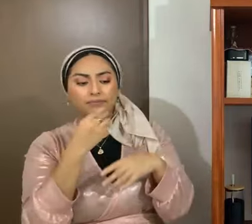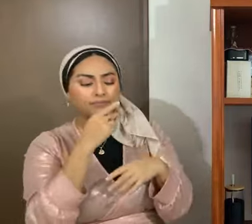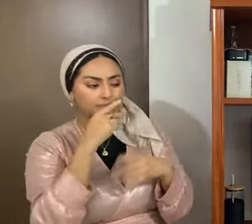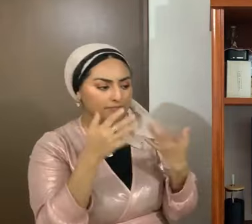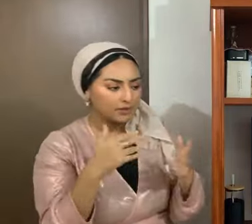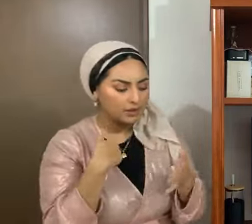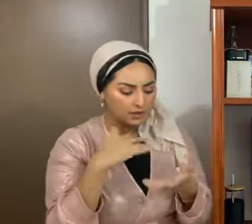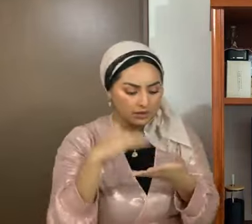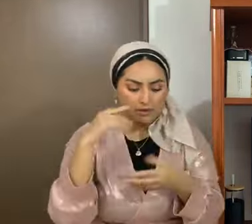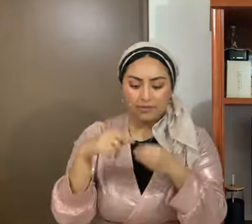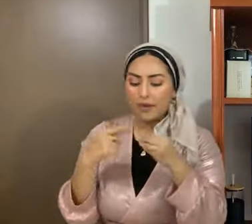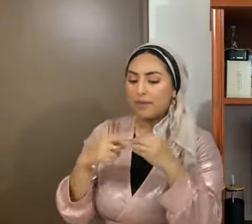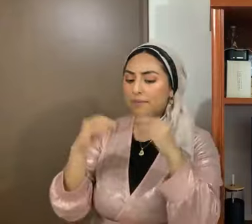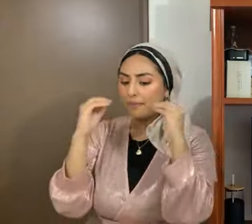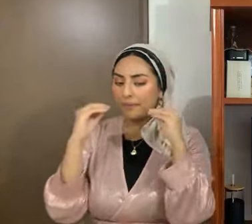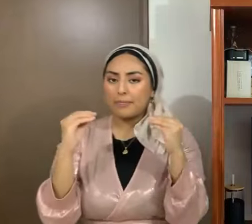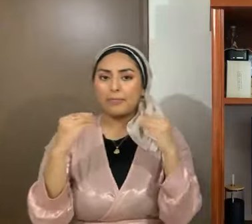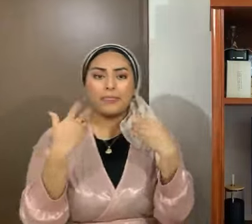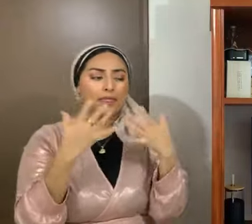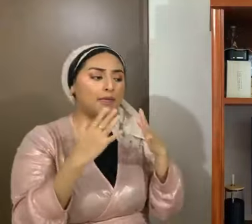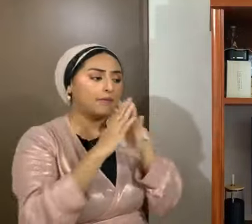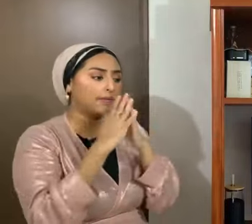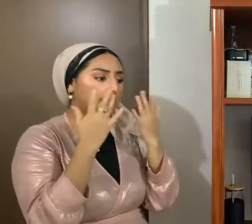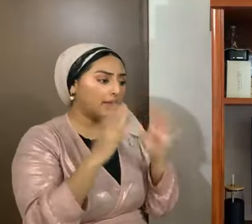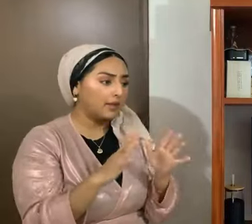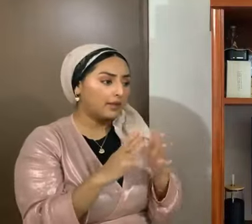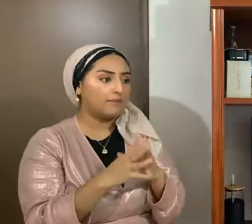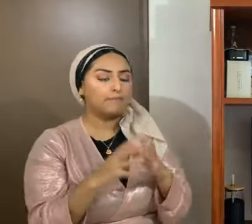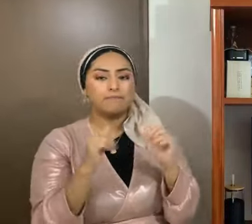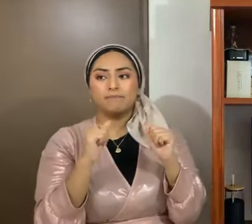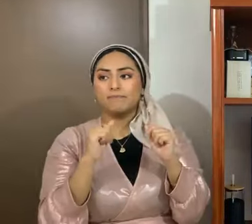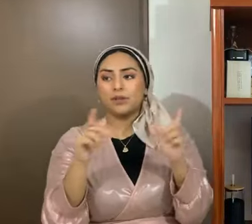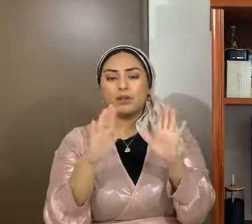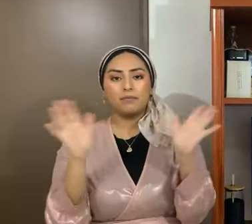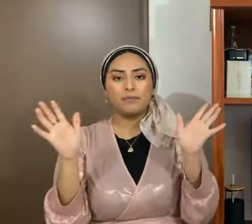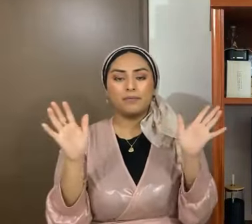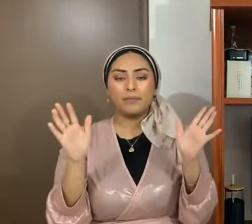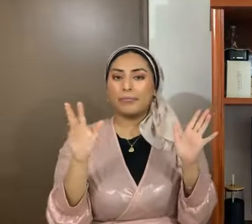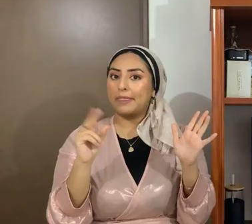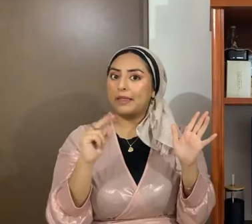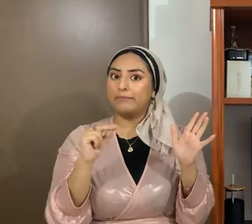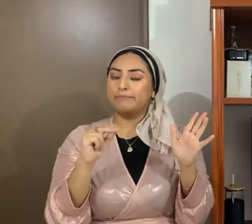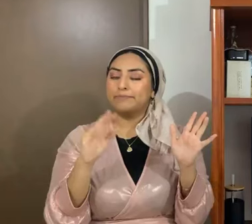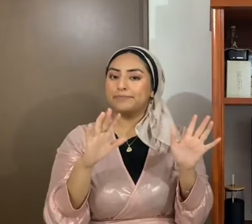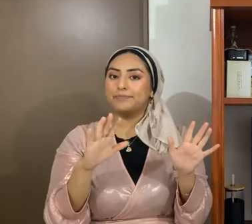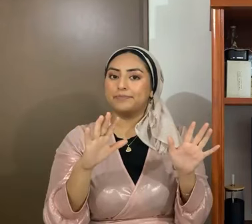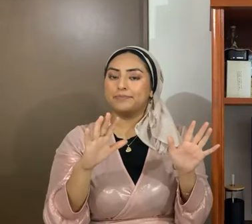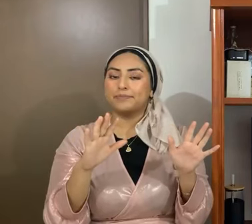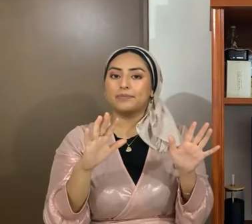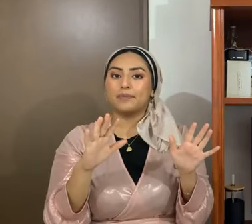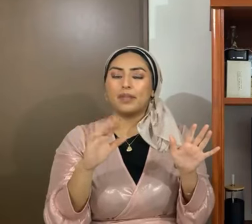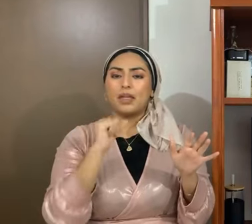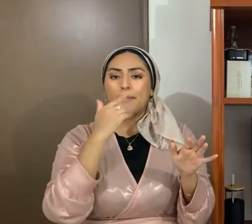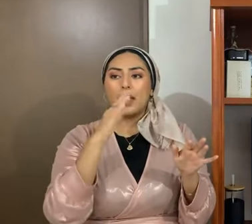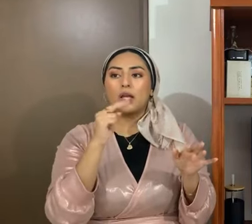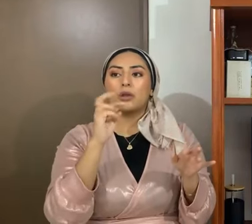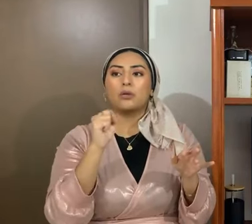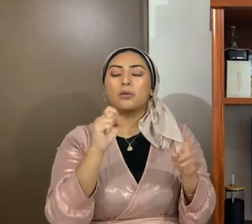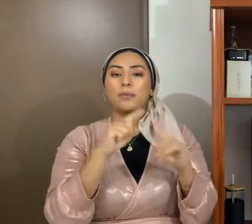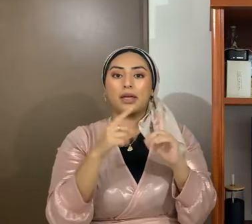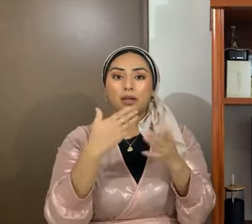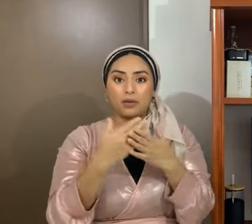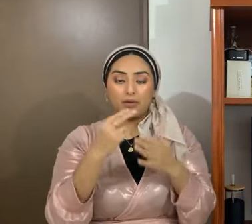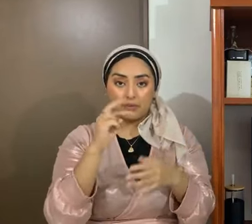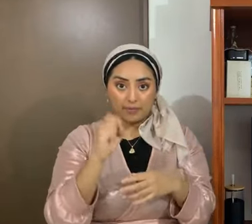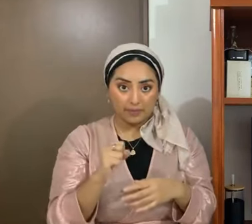ya estudio las ministraciones, ya hago oración, ya con eso. No, te tengo una noticia, no una mala noticia, una